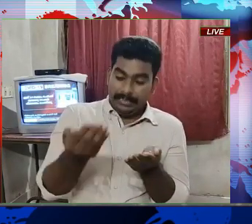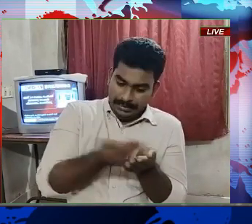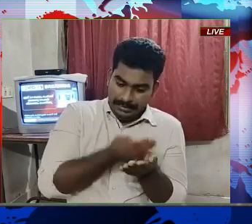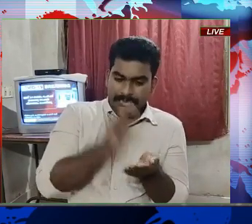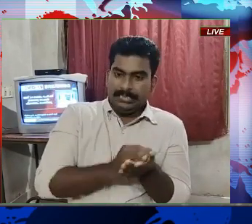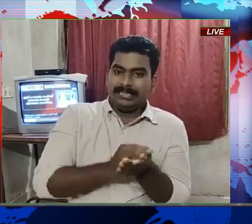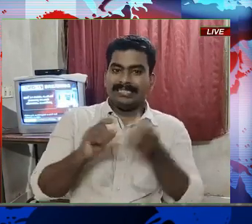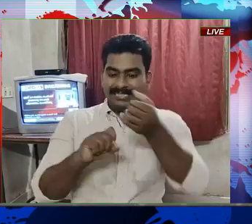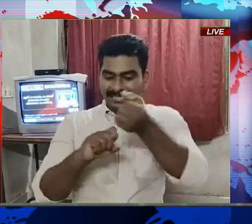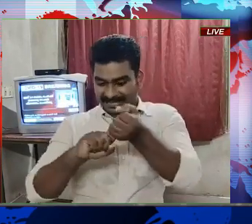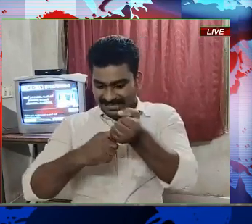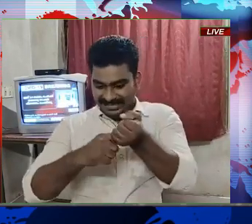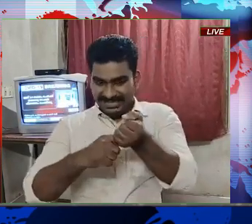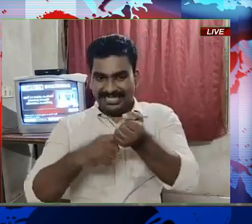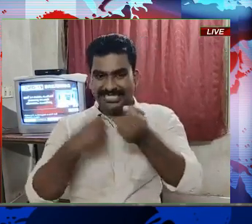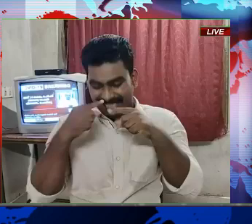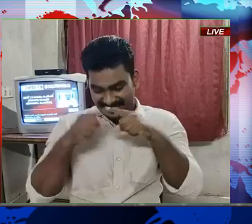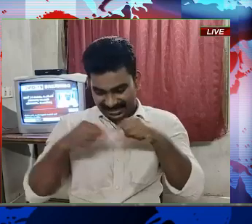ലോക്കൗട്ട് ഘട്ടം കഴിഞ്ഞാൽ